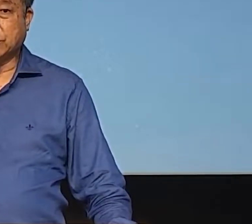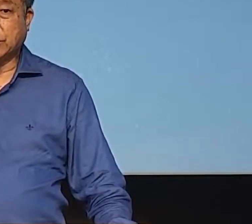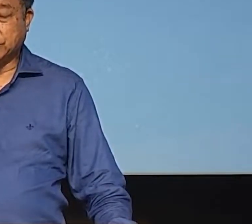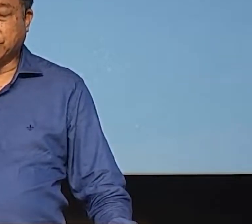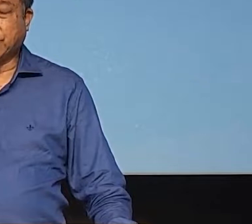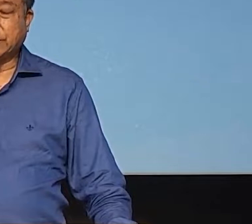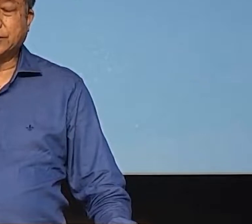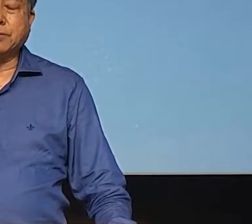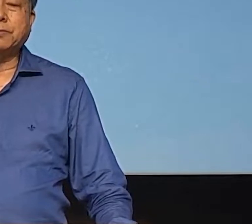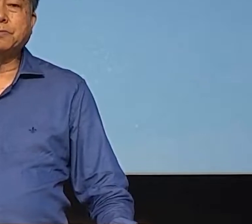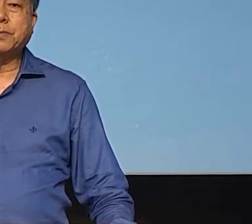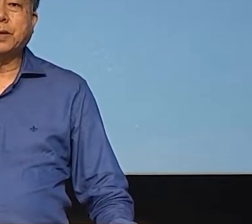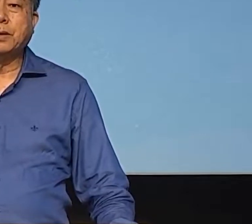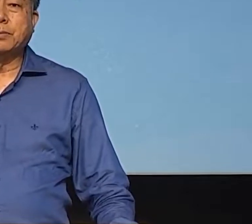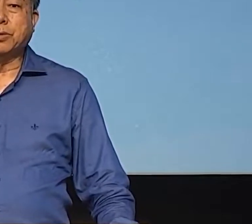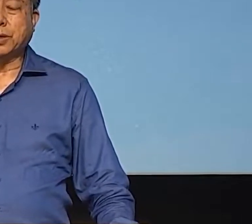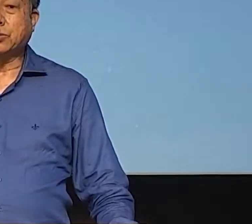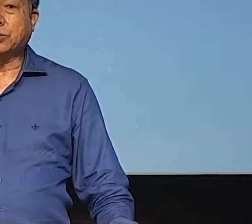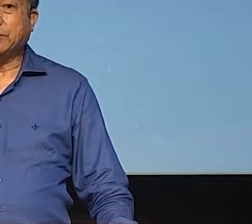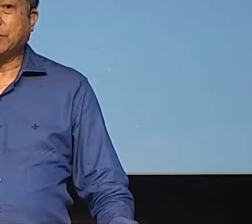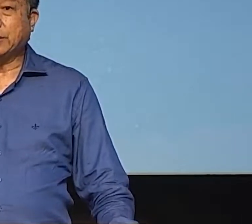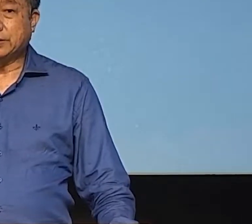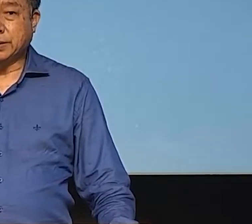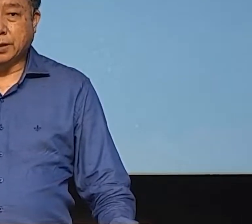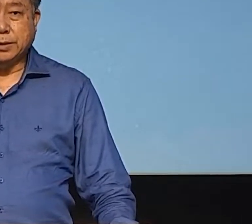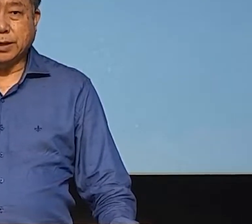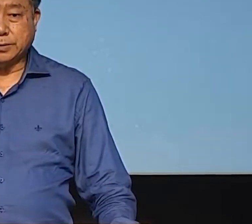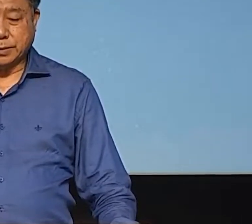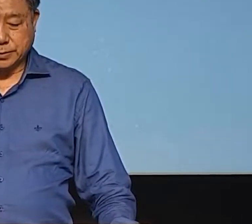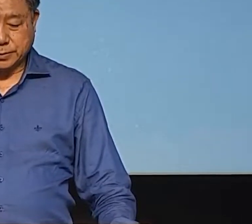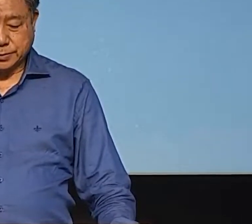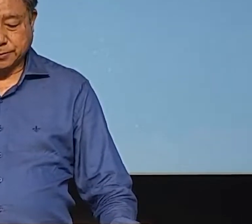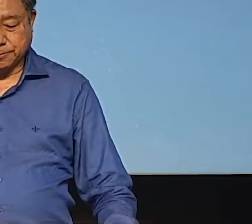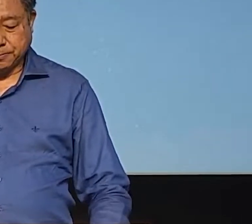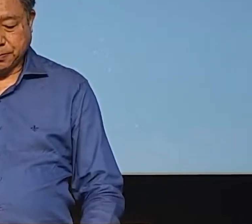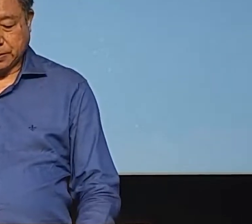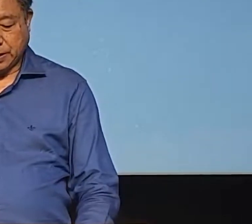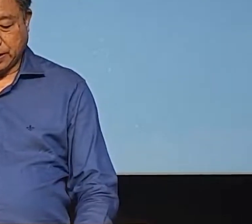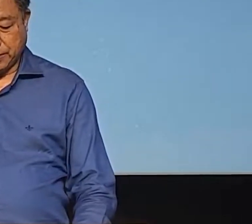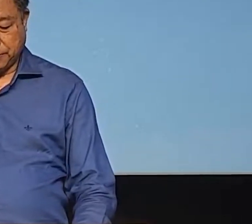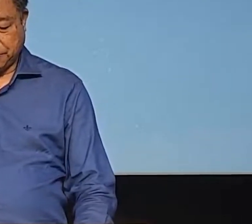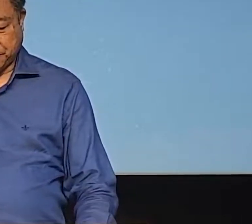honrando de coração. Portanto, lembra, né,